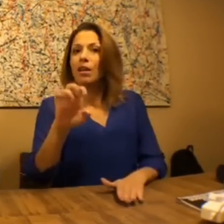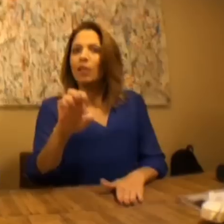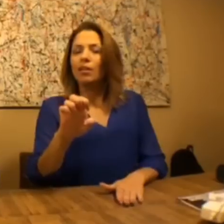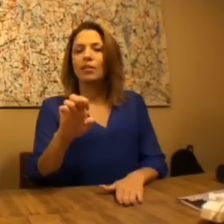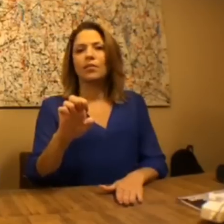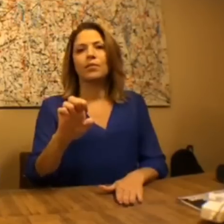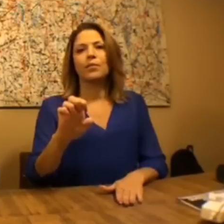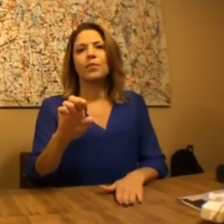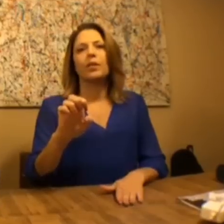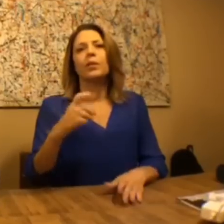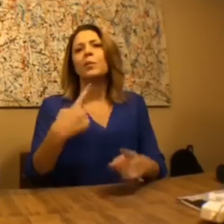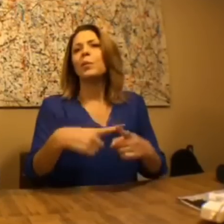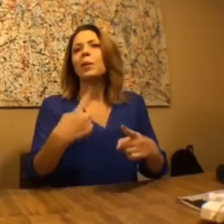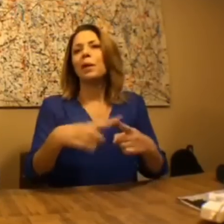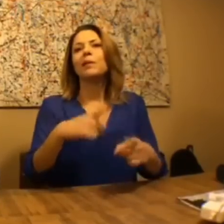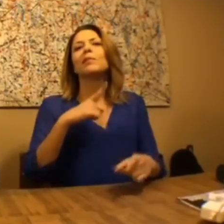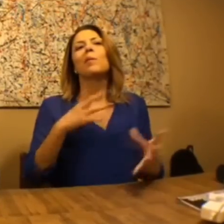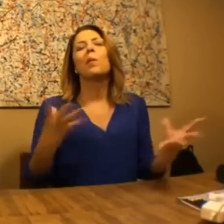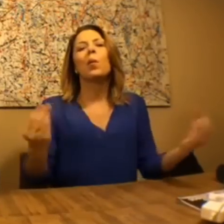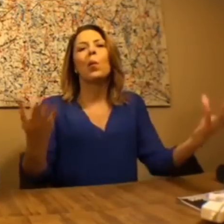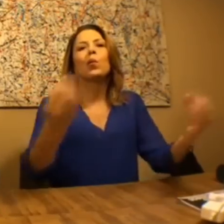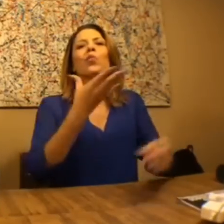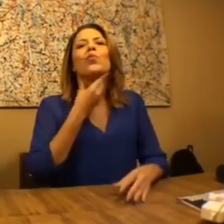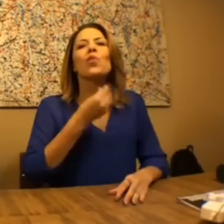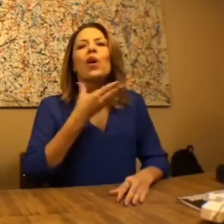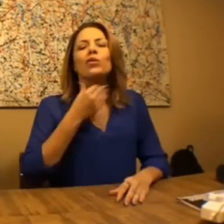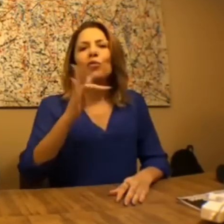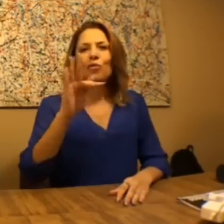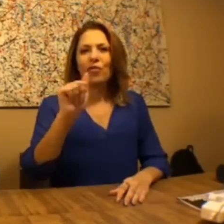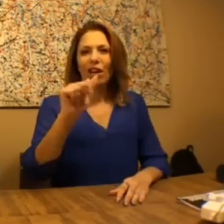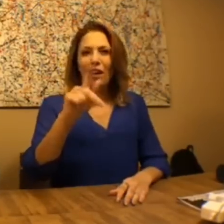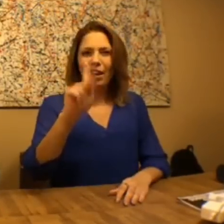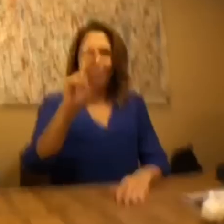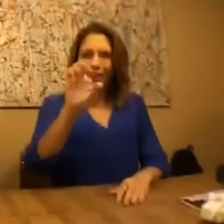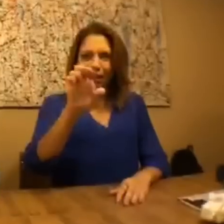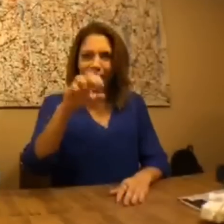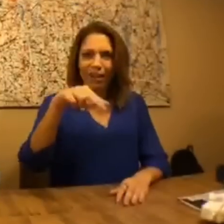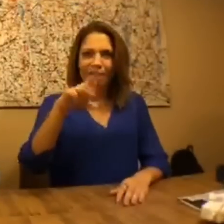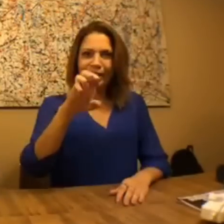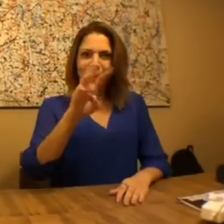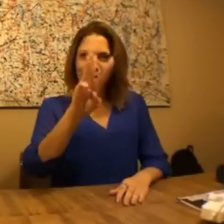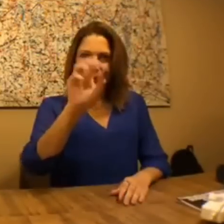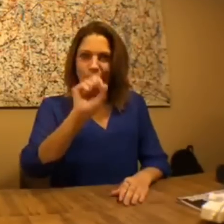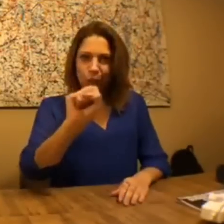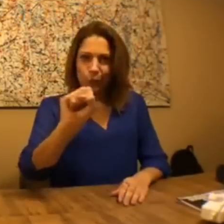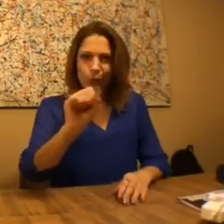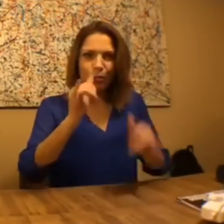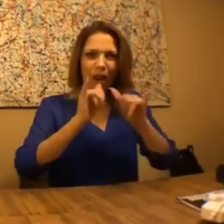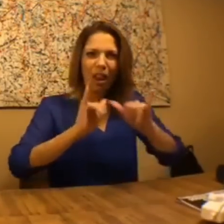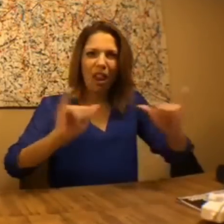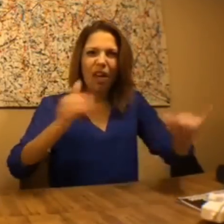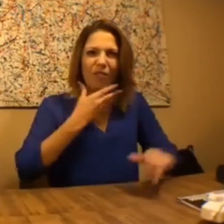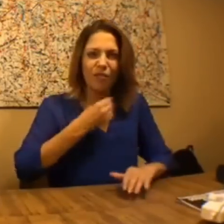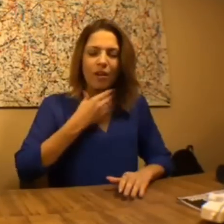para contrapor fake news, para mostrar o que o outro lado está fazendo. Como, por